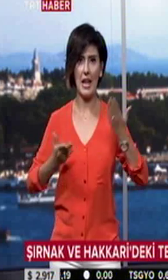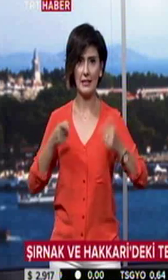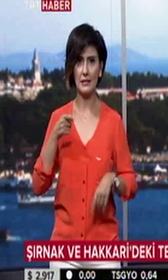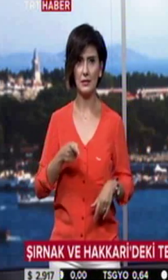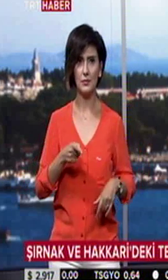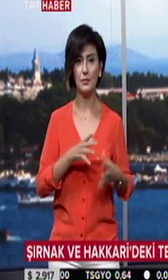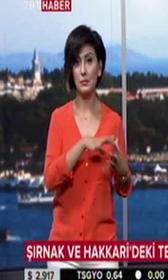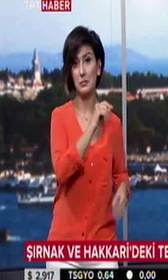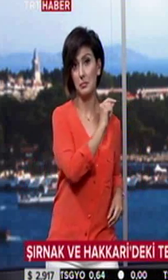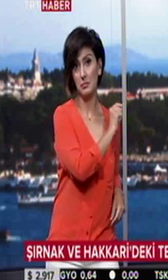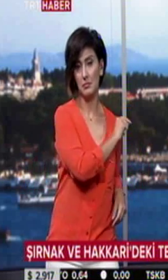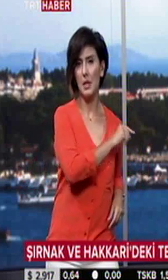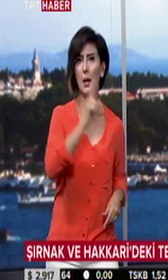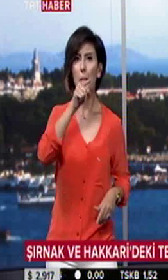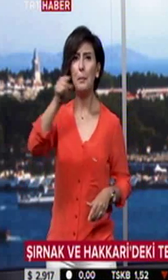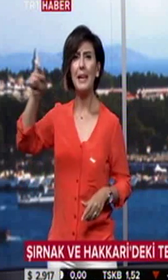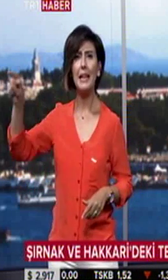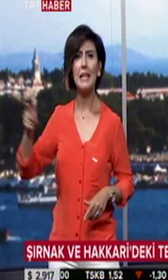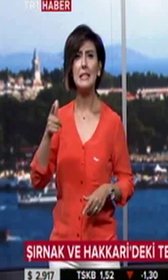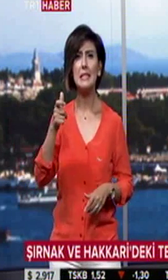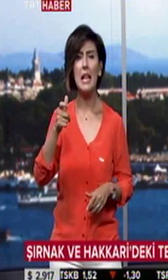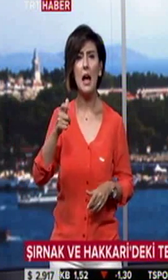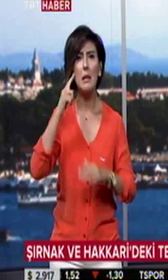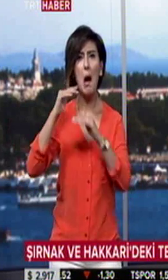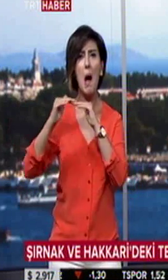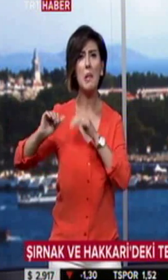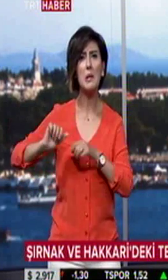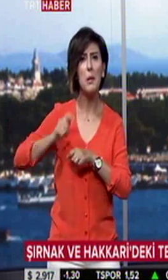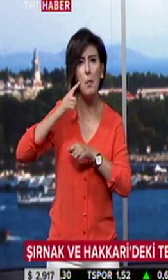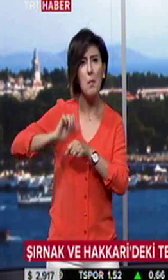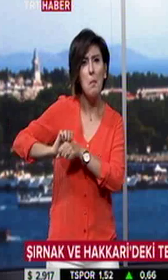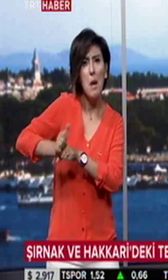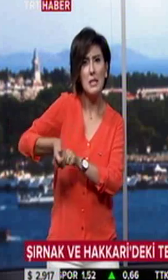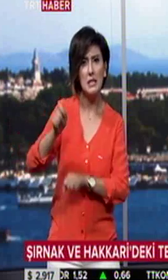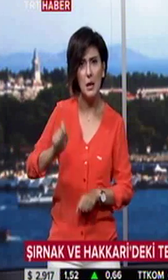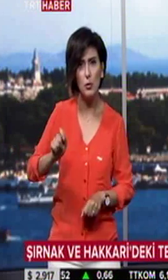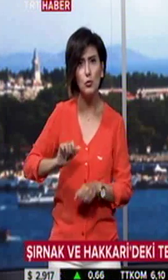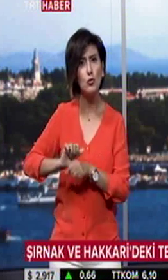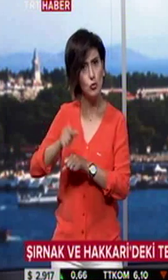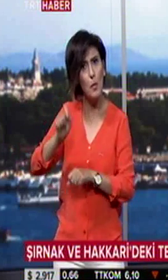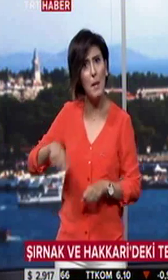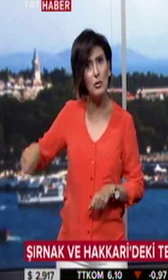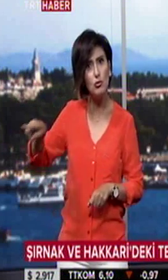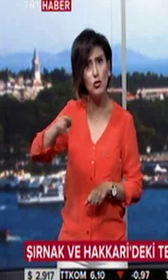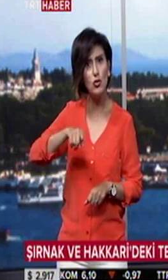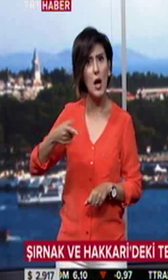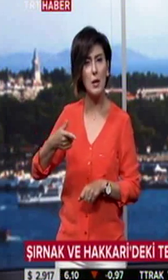değerlendirdi. Kurtulmuş, birileri silahla halka baskı kuracak, zulmedecek, bomba